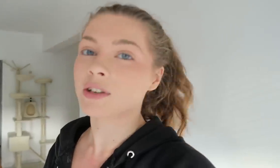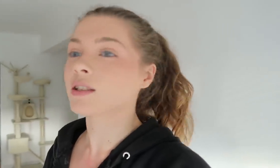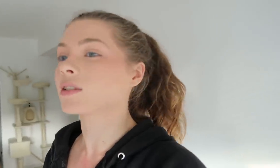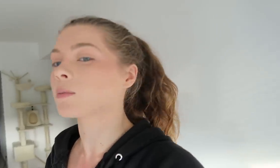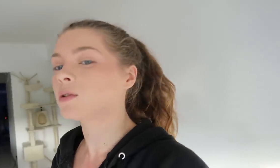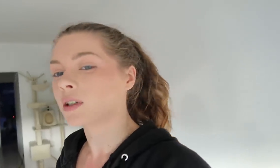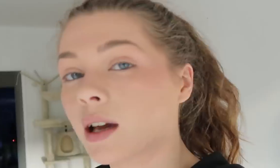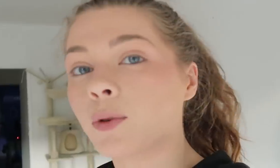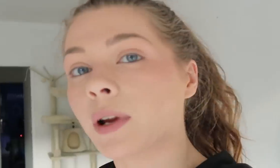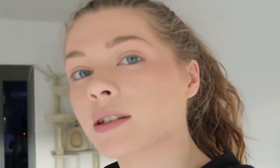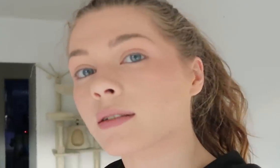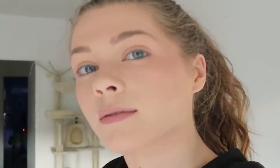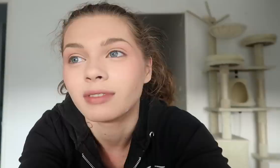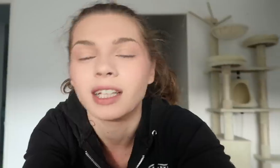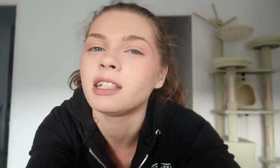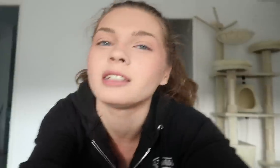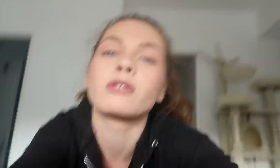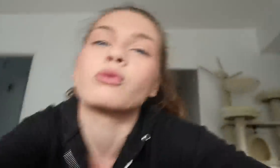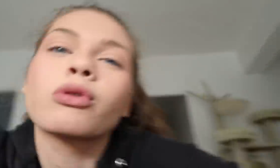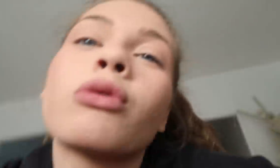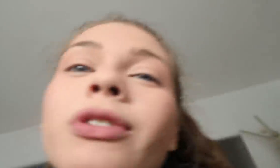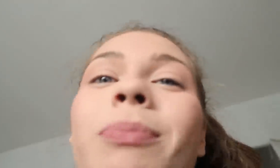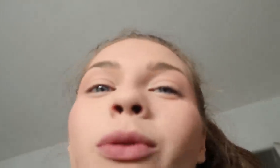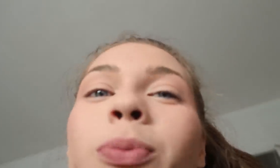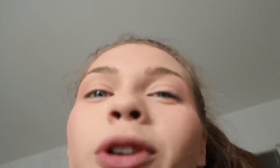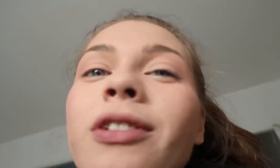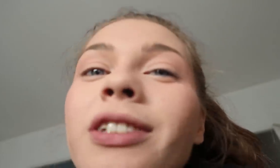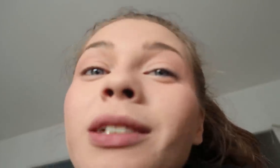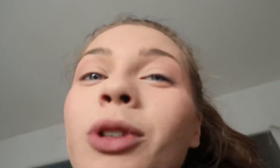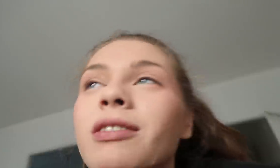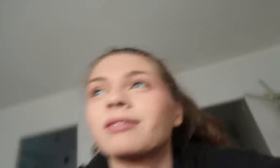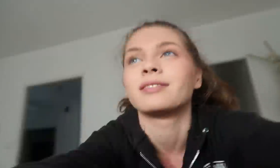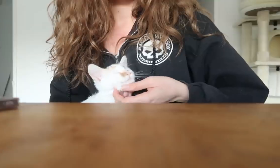ses entraînements, il n'y a plus de place. Et non, je ne ferai pas de sport chez moi.